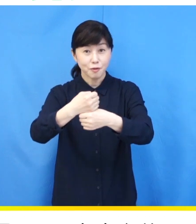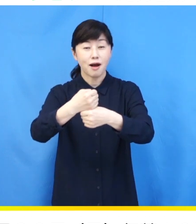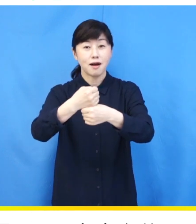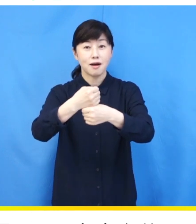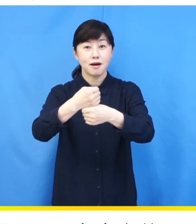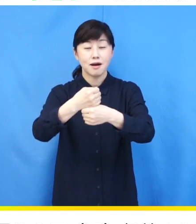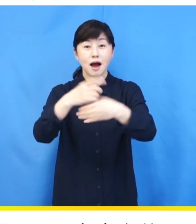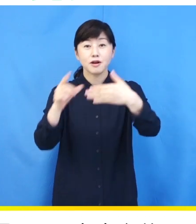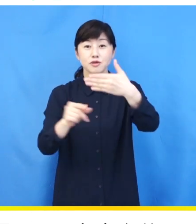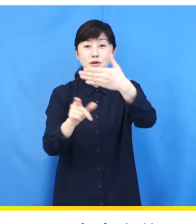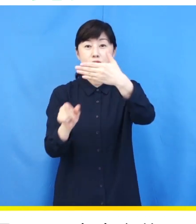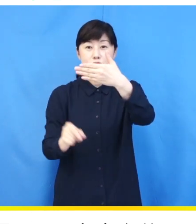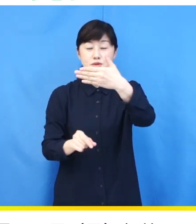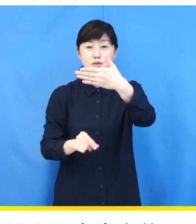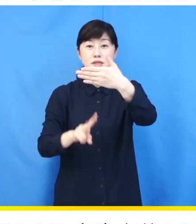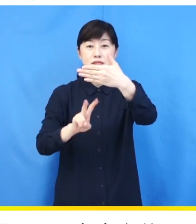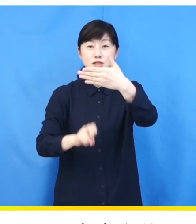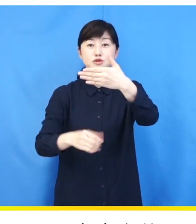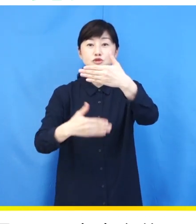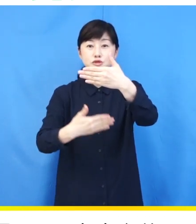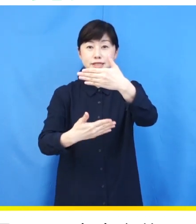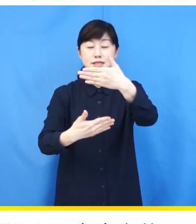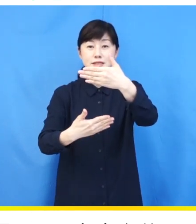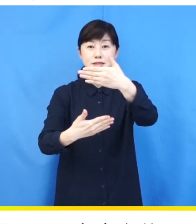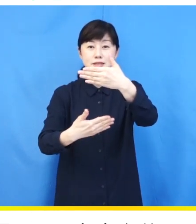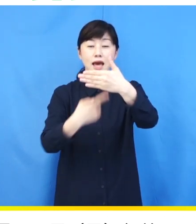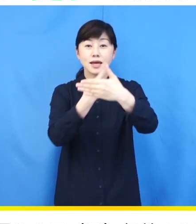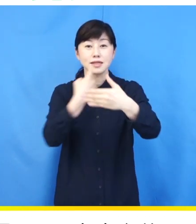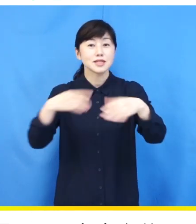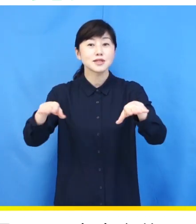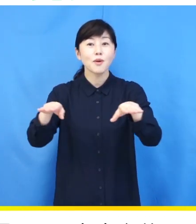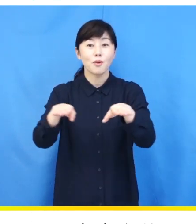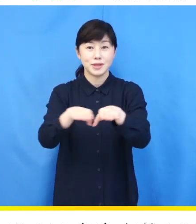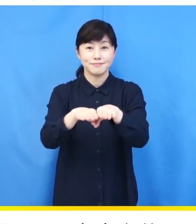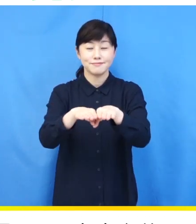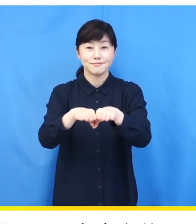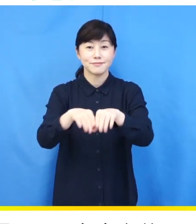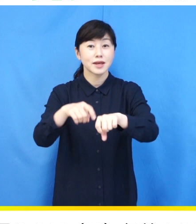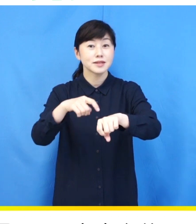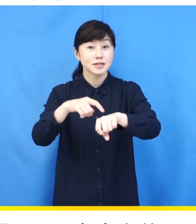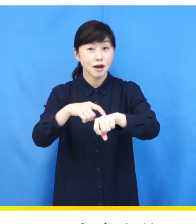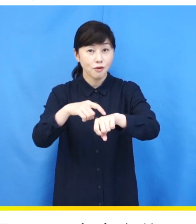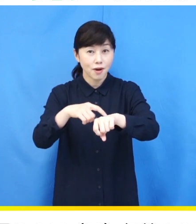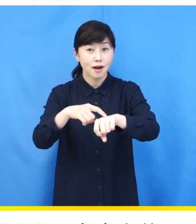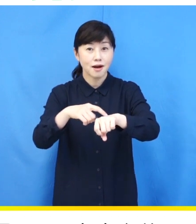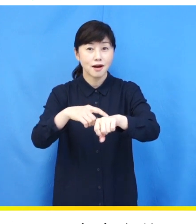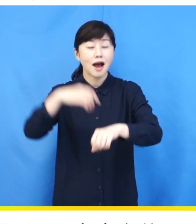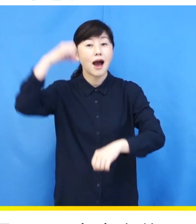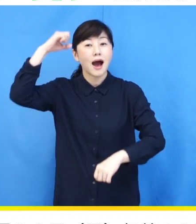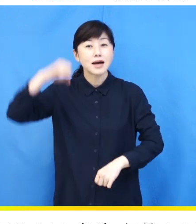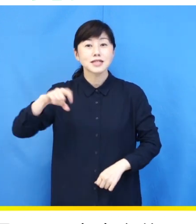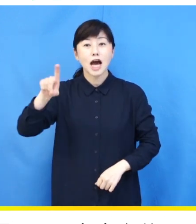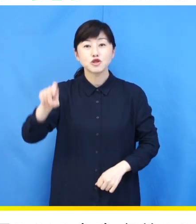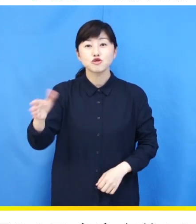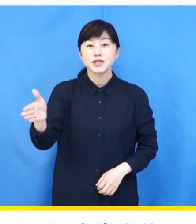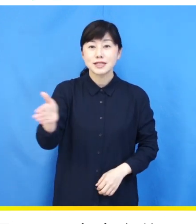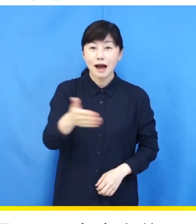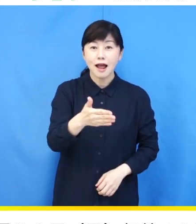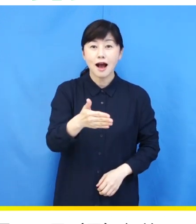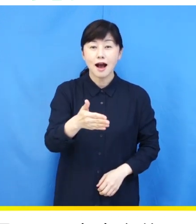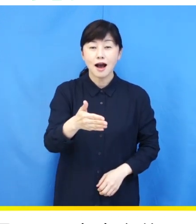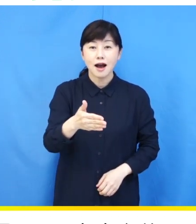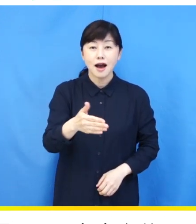9月29日日曜日時間は午前10時から